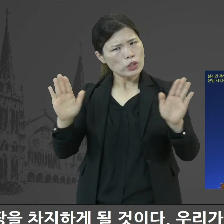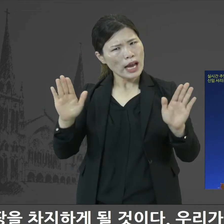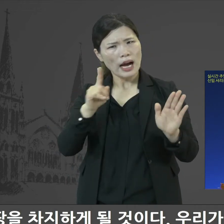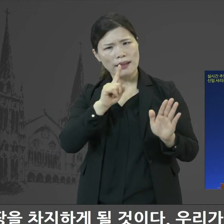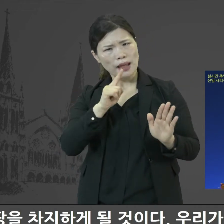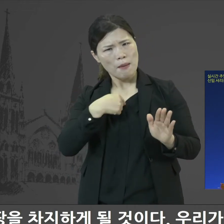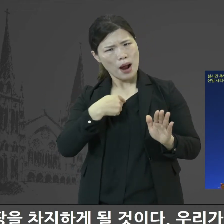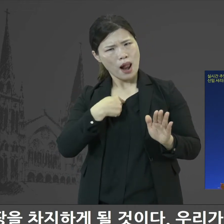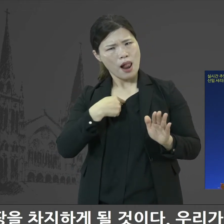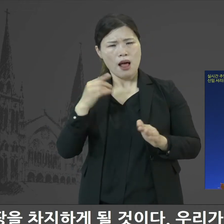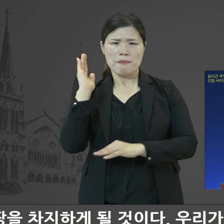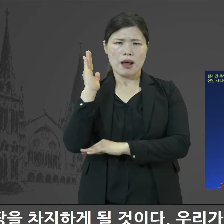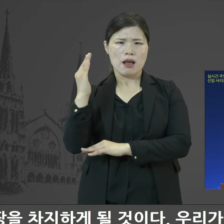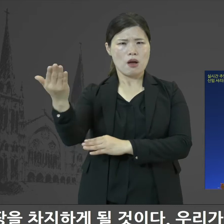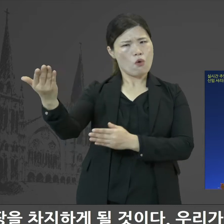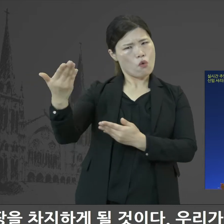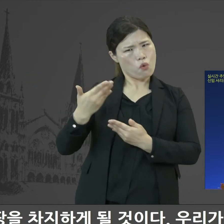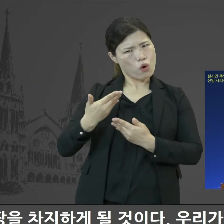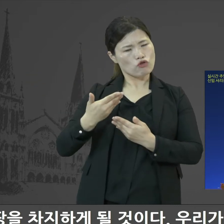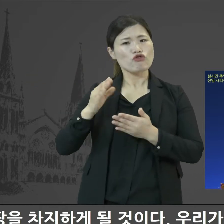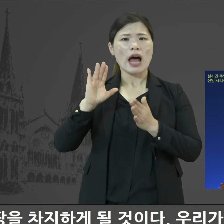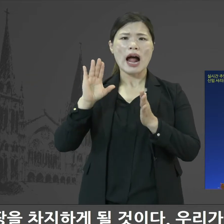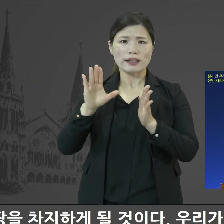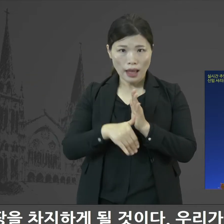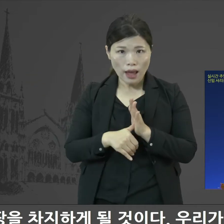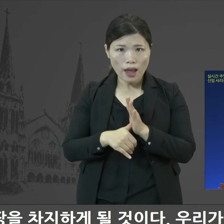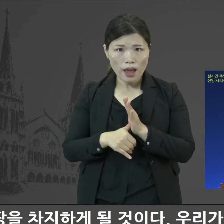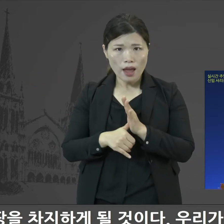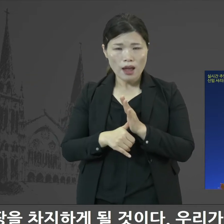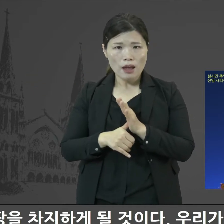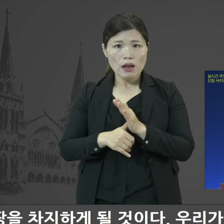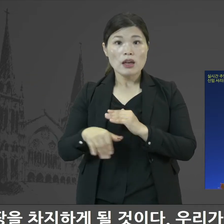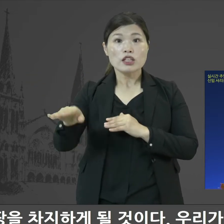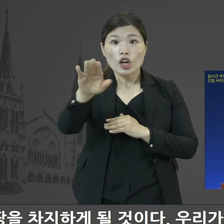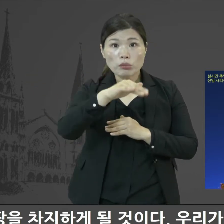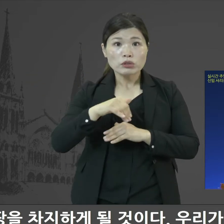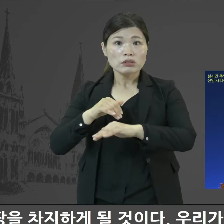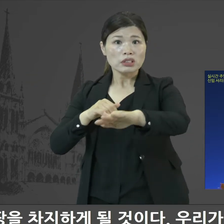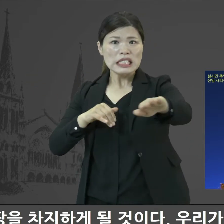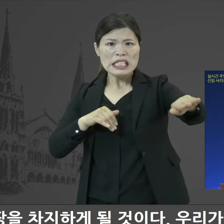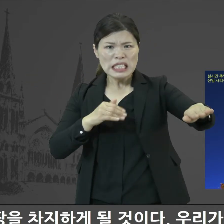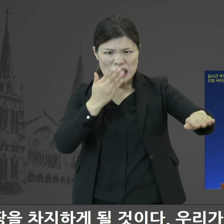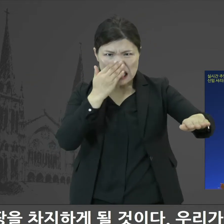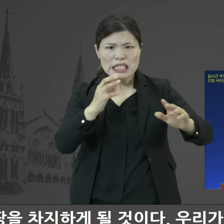들까 한번 상상해 보십시오. 이 말을 들은 이스라엘 백성들의 마음이 여러분 어땠을까요?